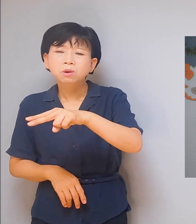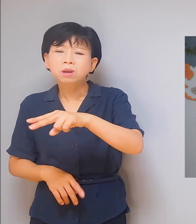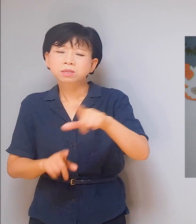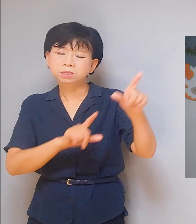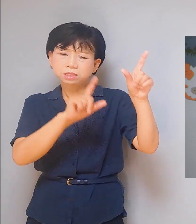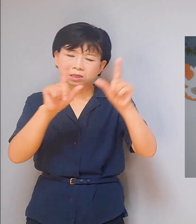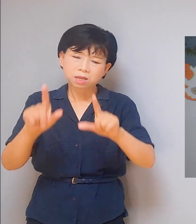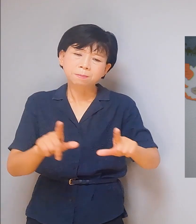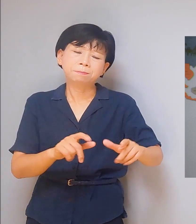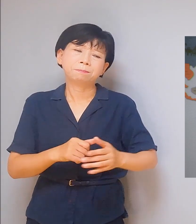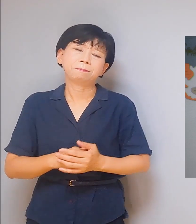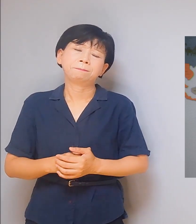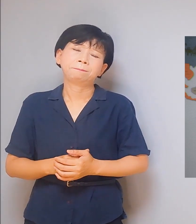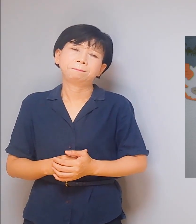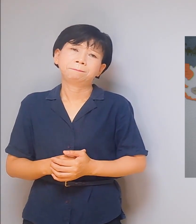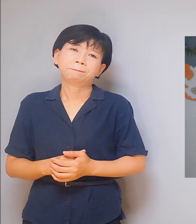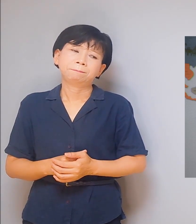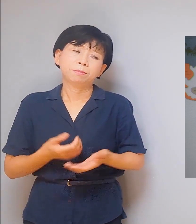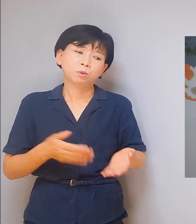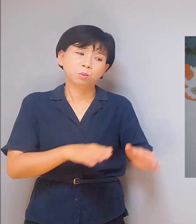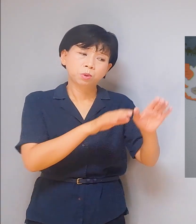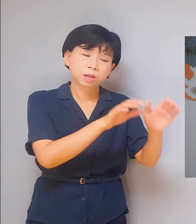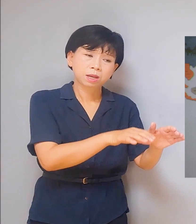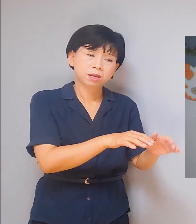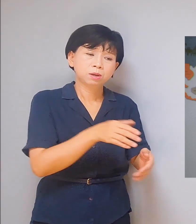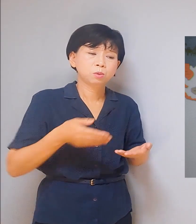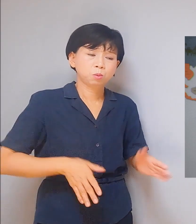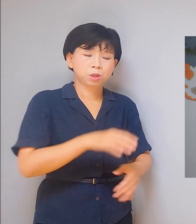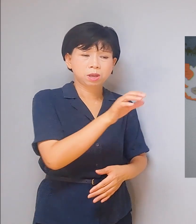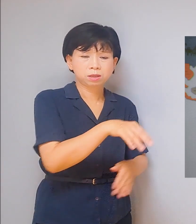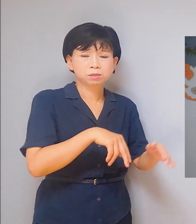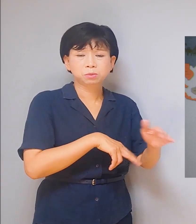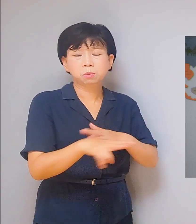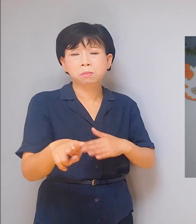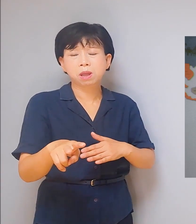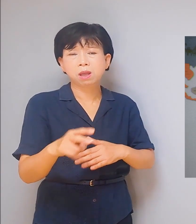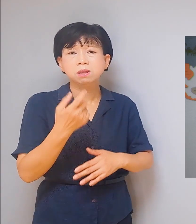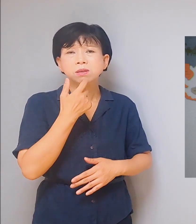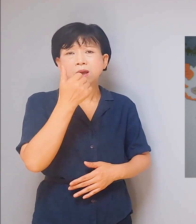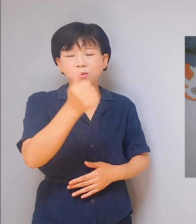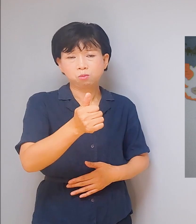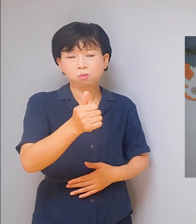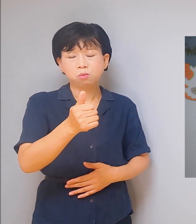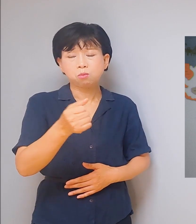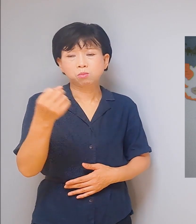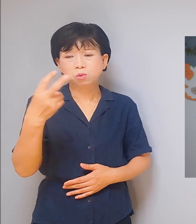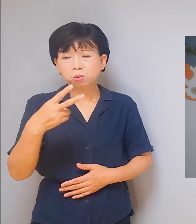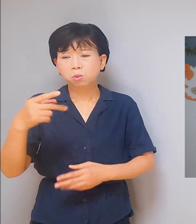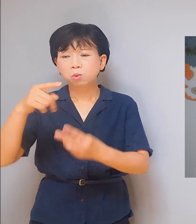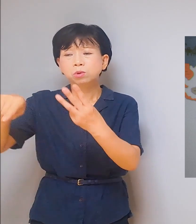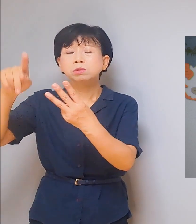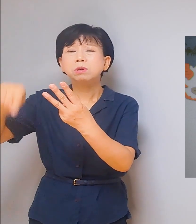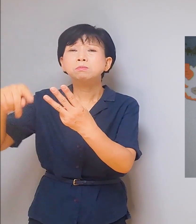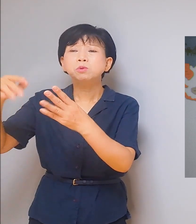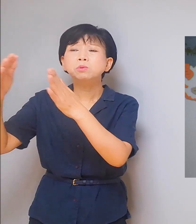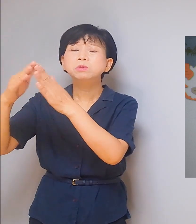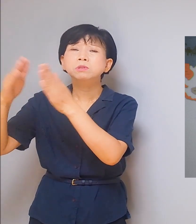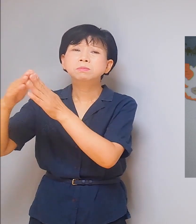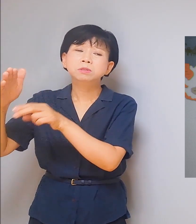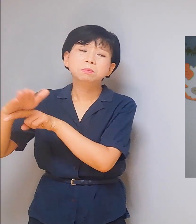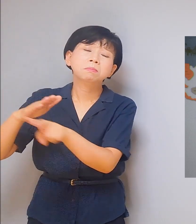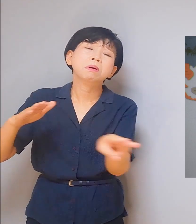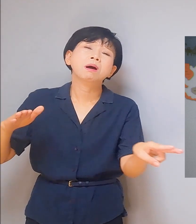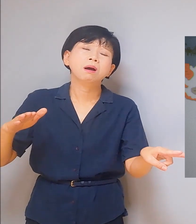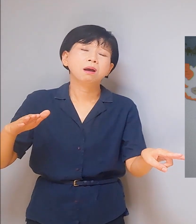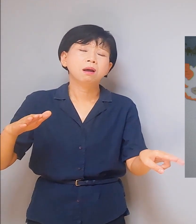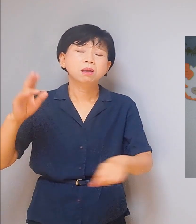인생길, 고향에서 도망 나왔을 때의 그 야곱의 인생길, 또한 삼촌 라반과